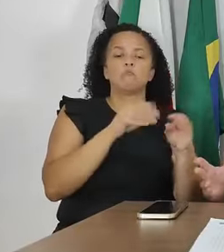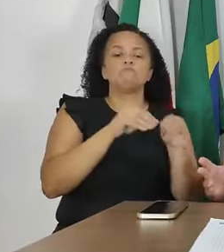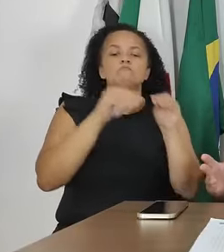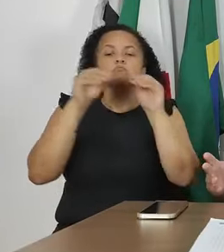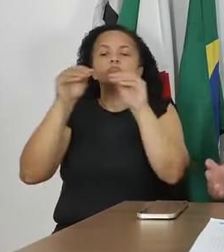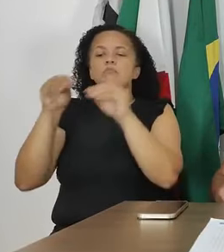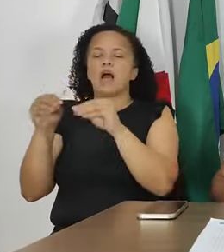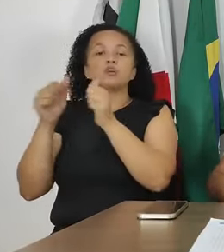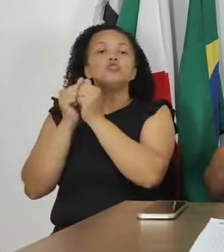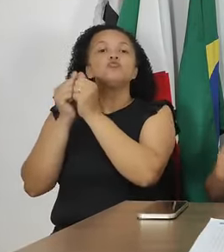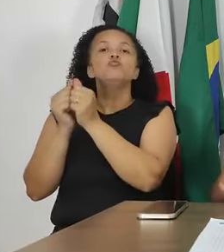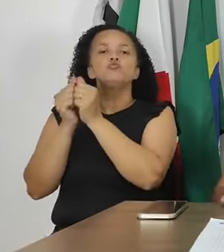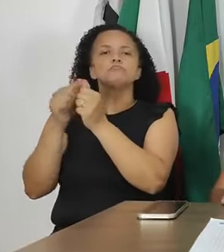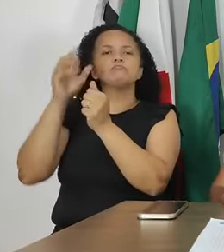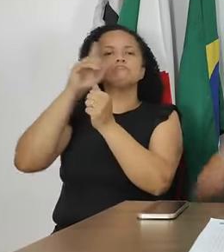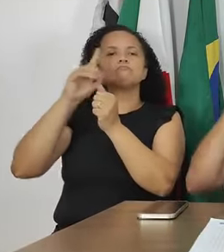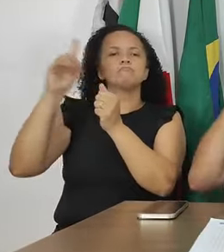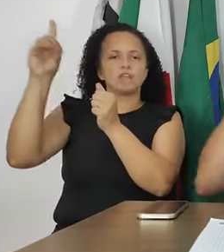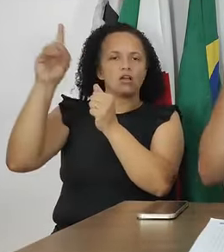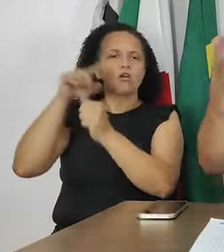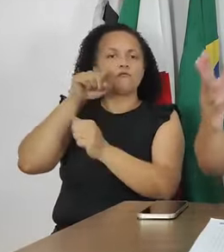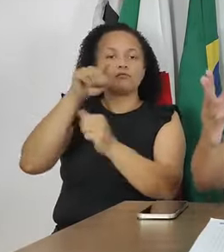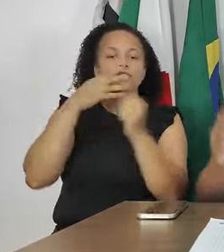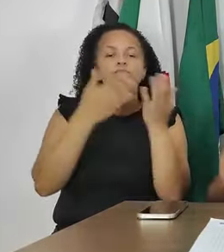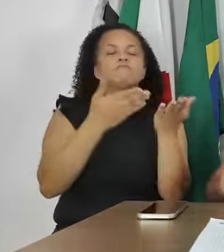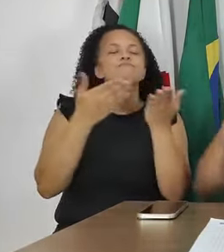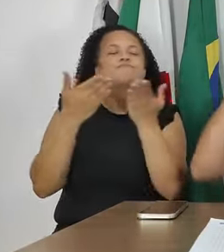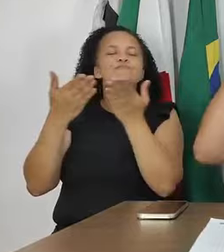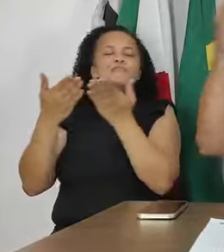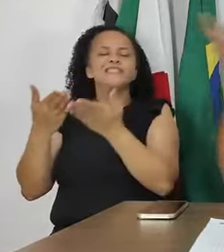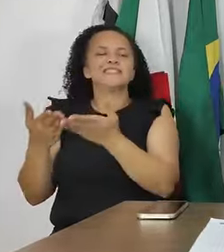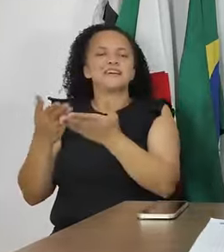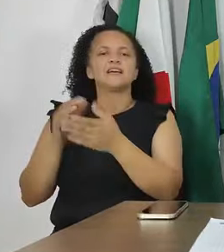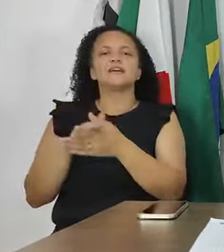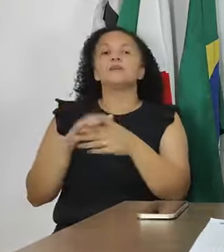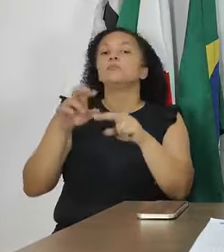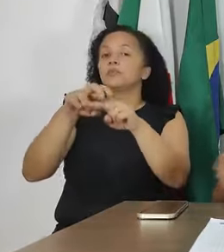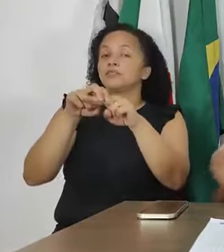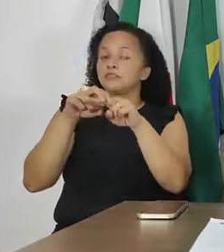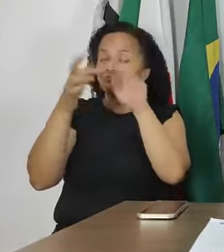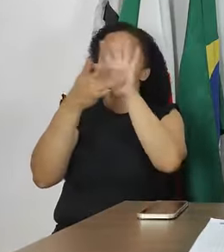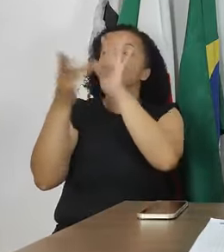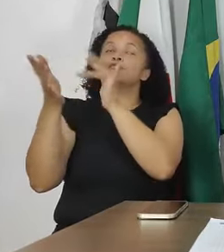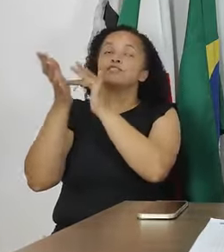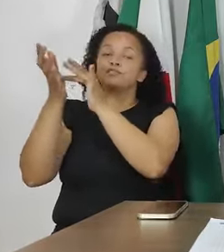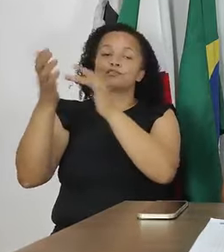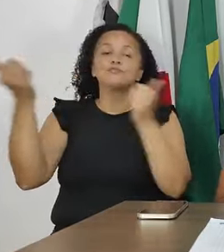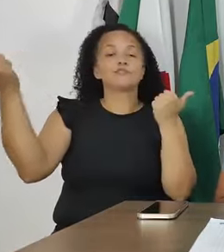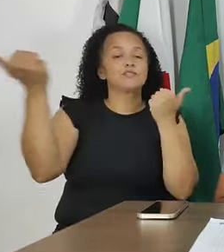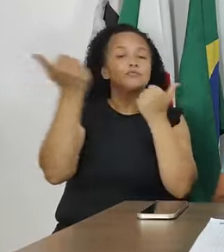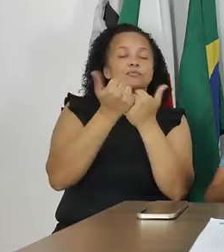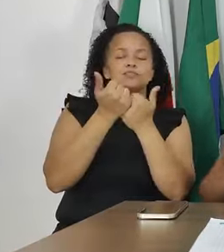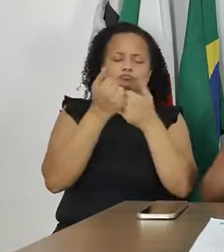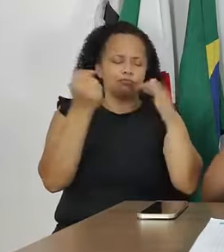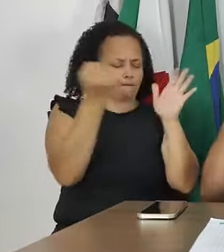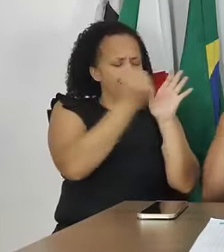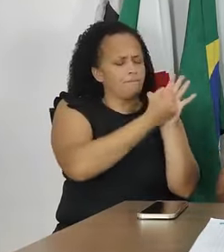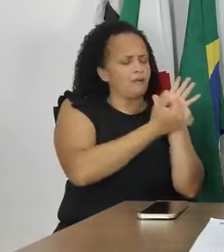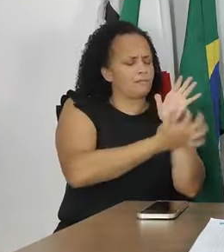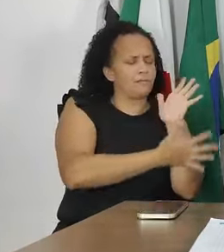Cristo. Você foi convidado, você foi comprado pelo sangue do Cordeiro, que foi derramado na cruz do Calvário